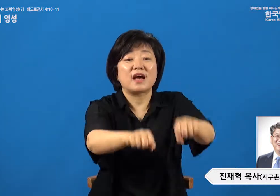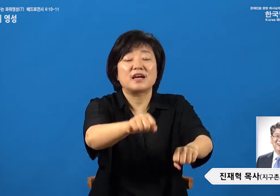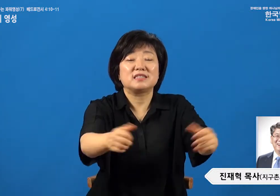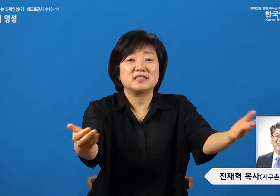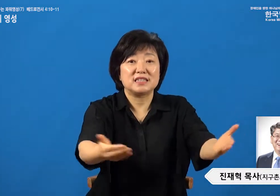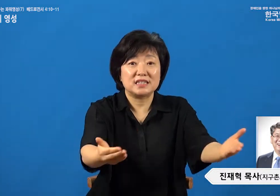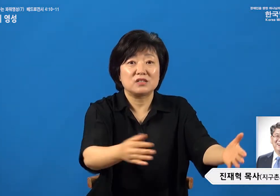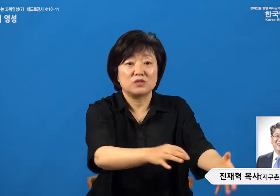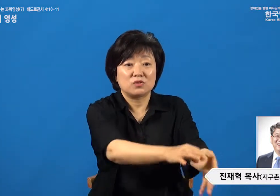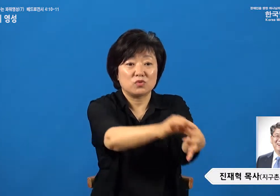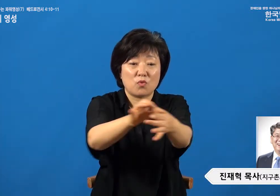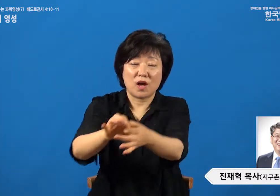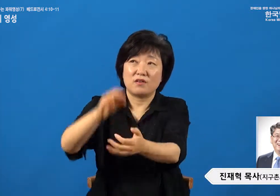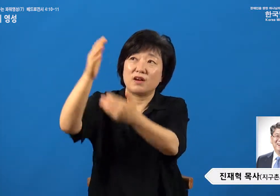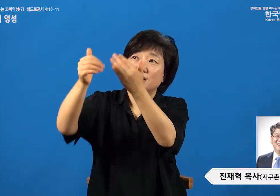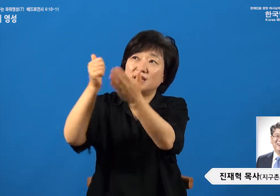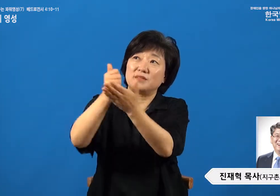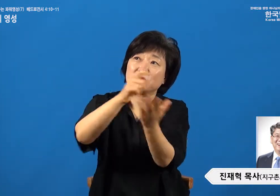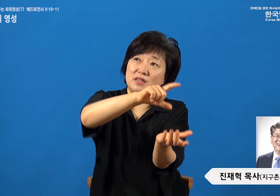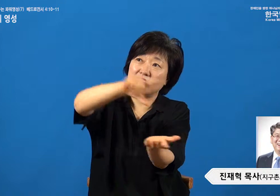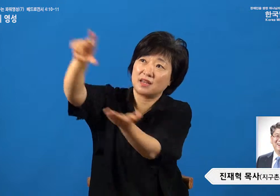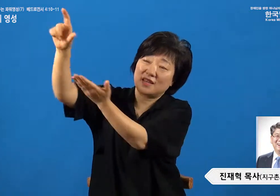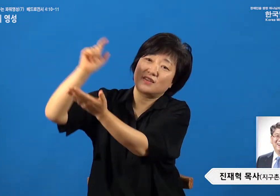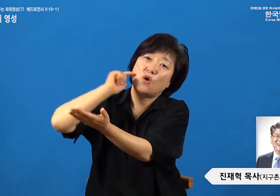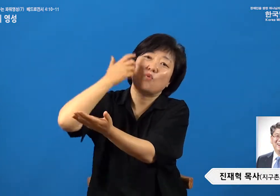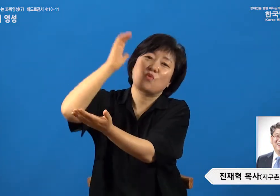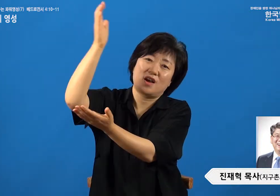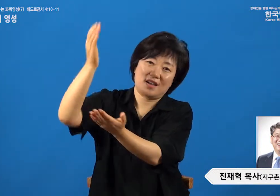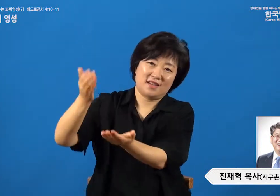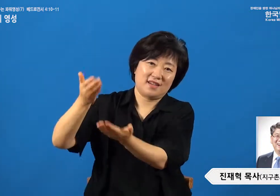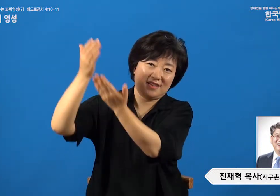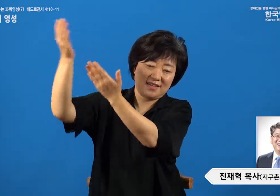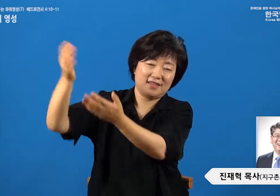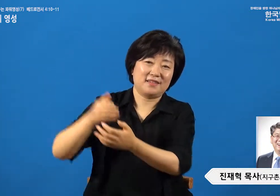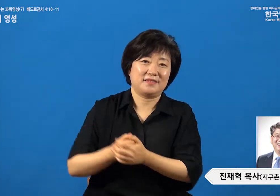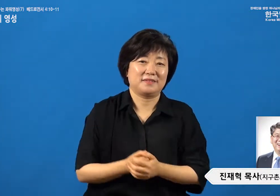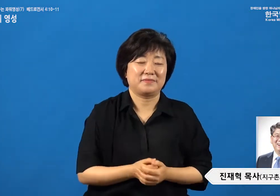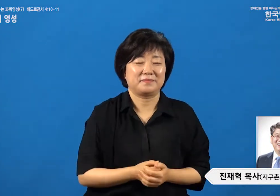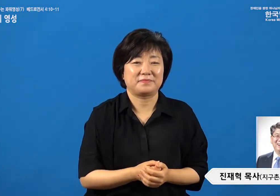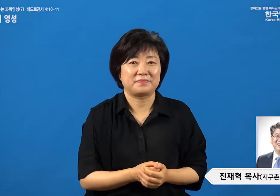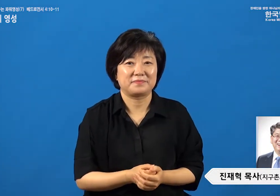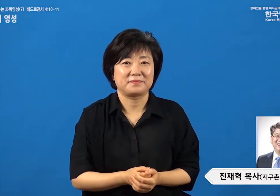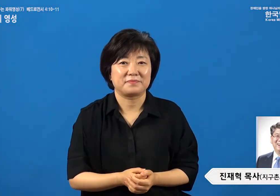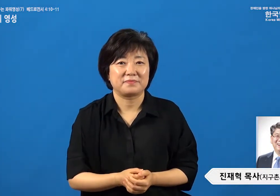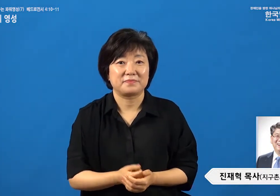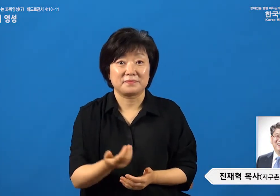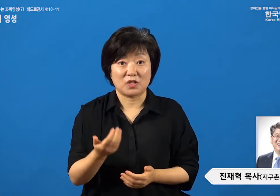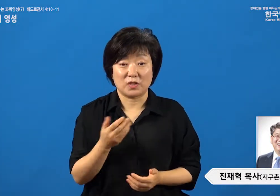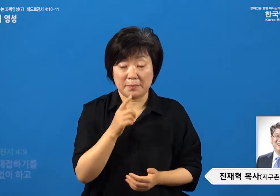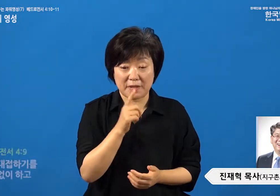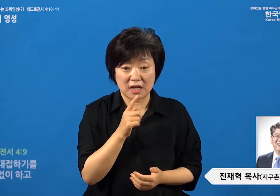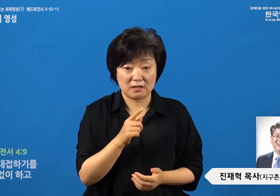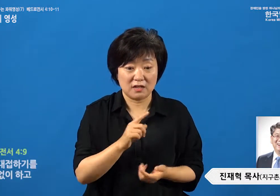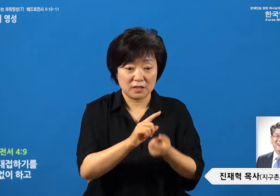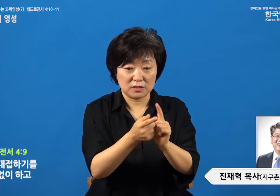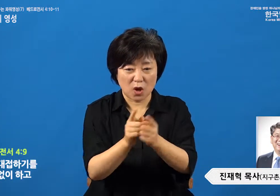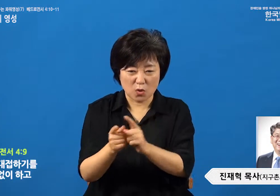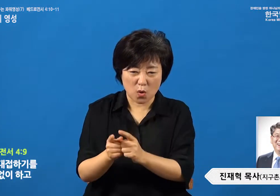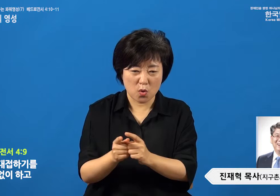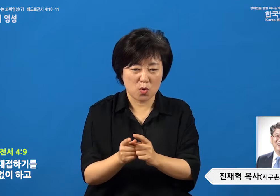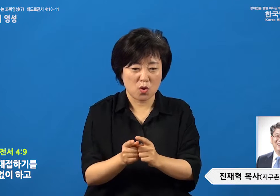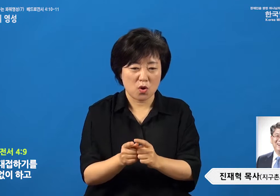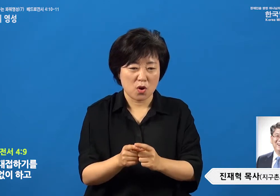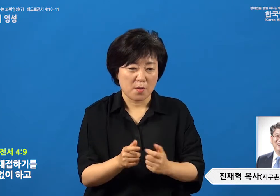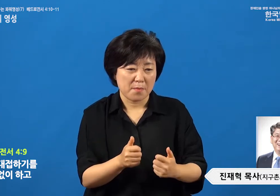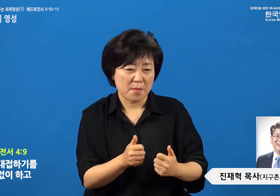하나님께서 영광을 받으시도록. 그래서 바로 전에 보면, 9절에 보면 서로